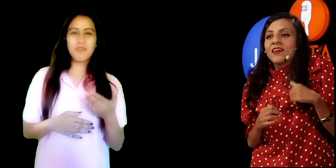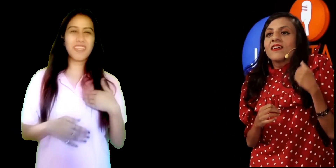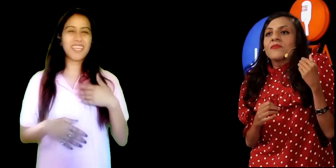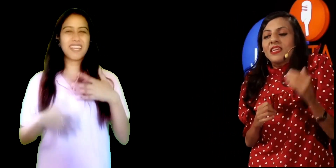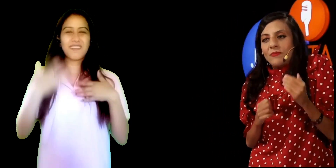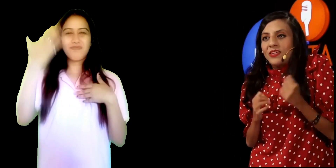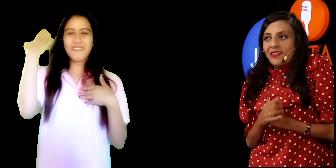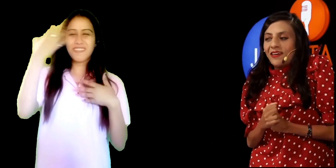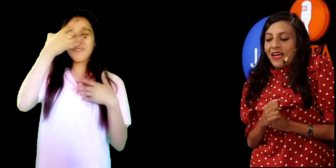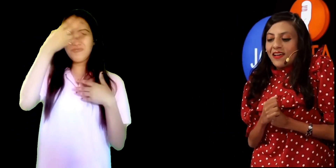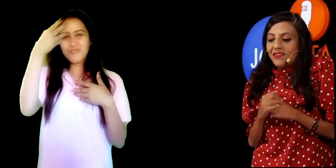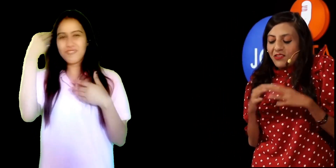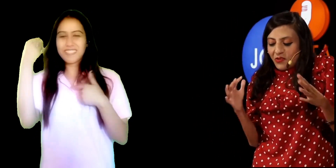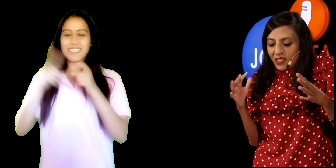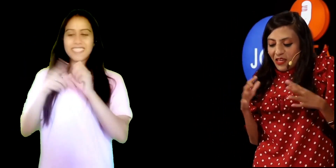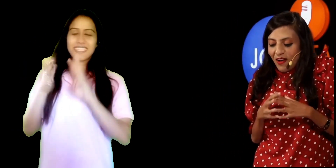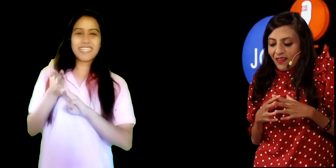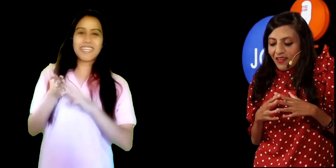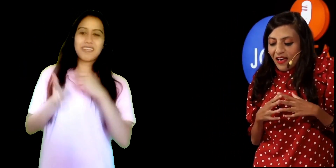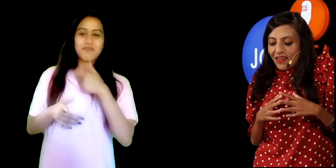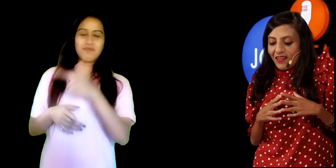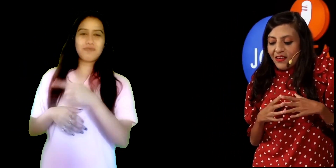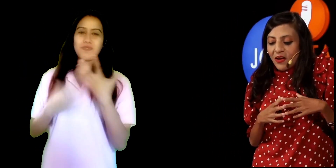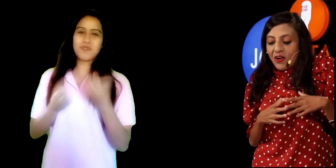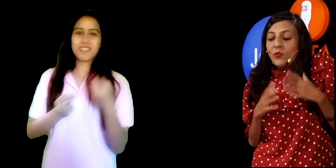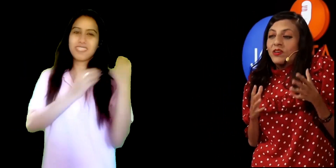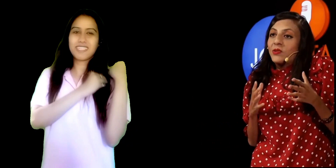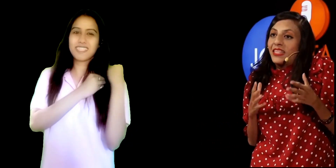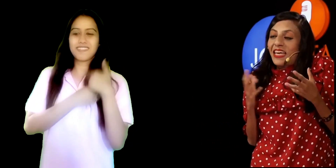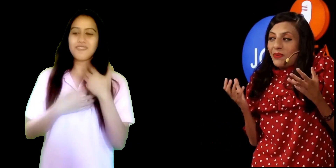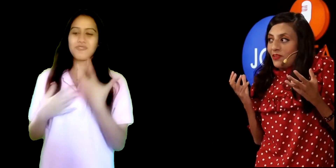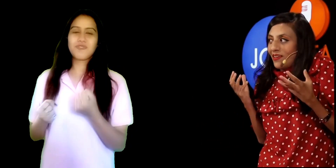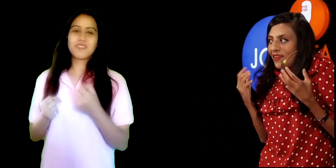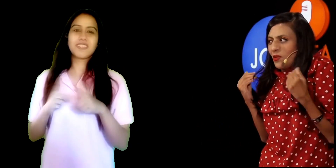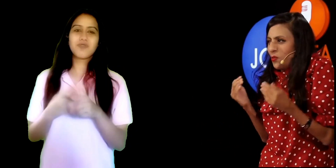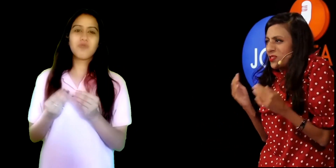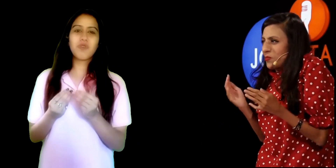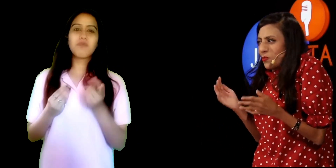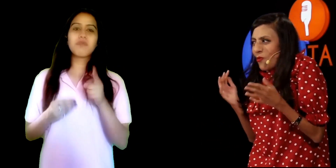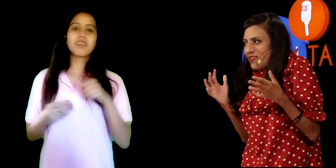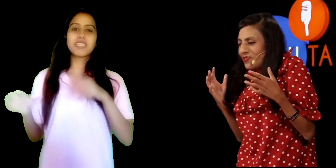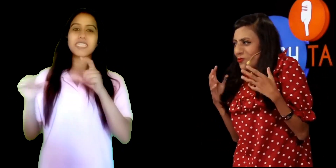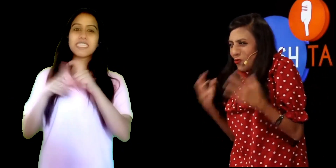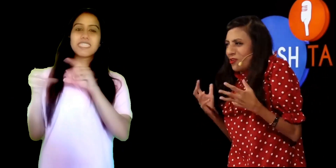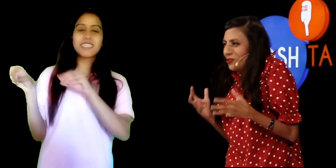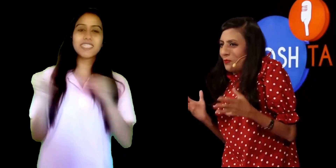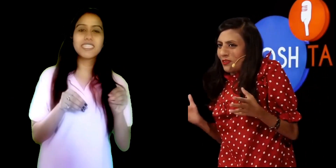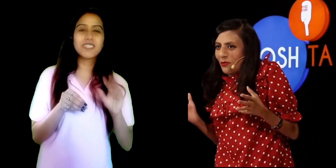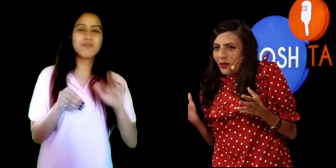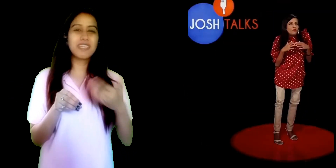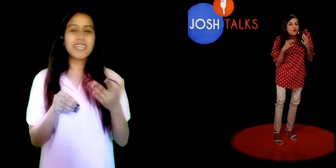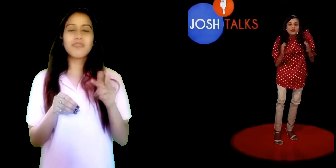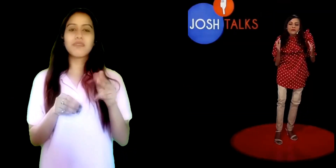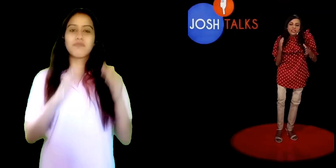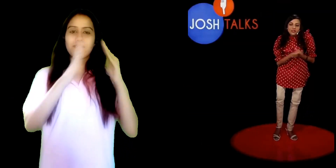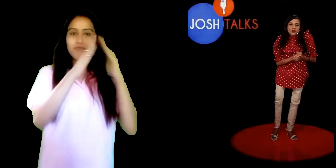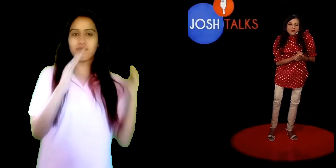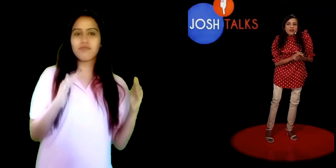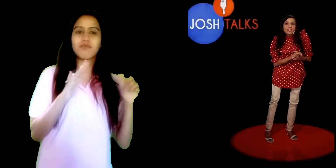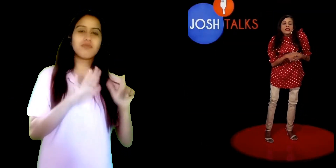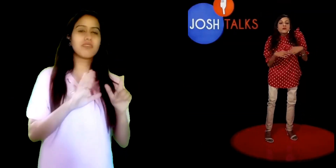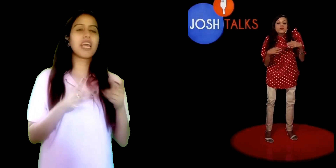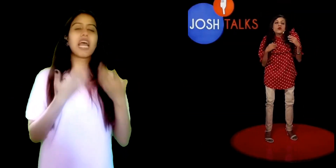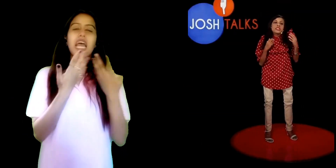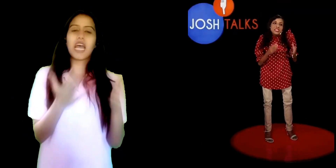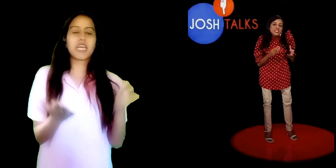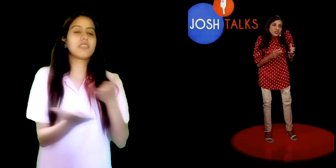हैं। मैंने एमबीए किया, एंड उसके बाद आई वर्कड विद कैडबरी। एंड आई नो सबको, ऑडियंस को चॉकलेट तो पता होगा। बहुत ही अमेजिंग जॉब